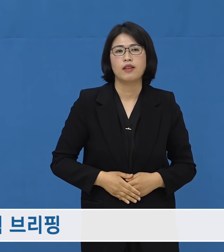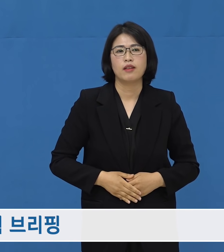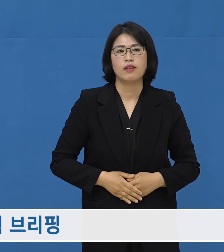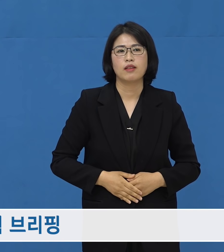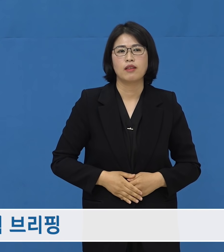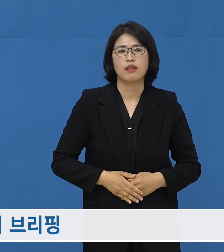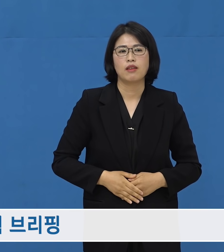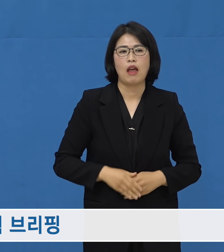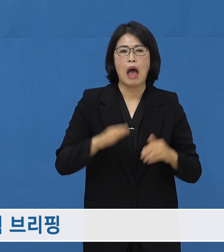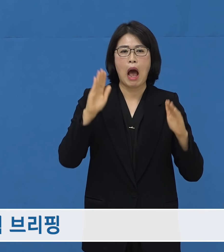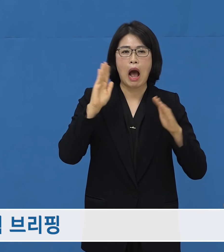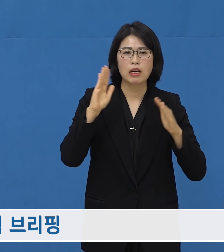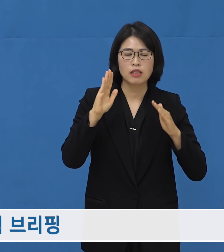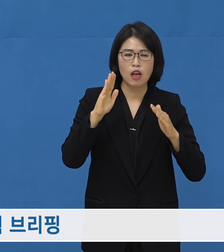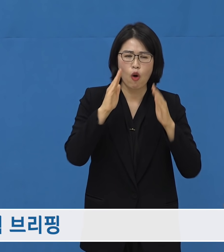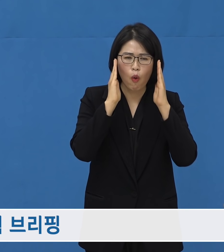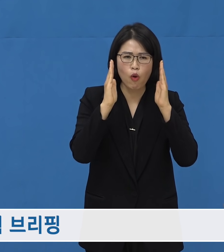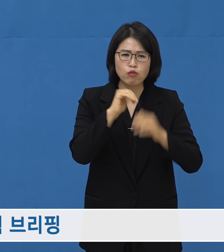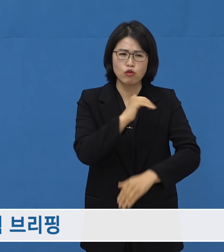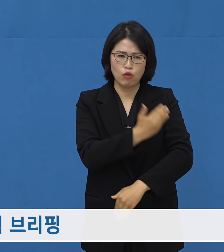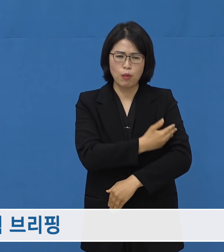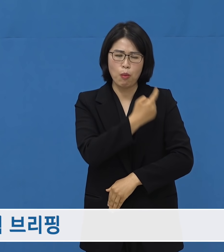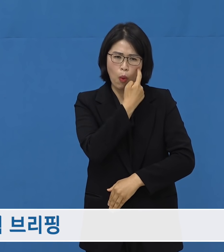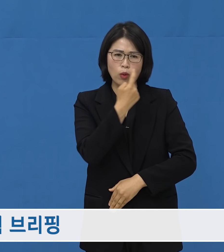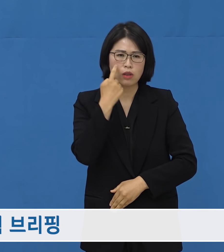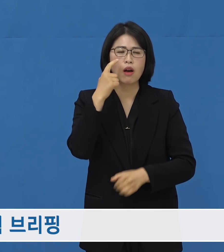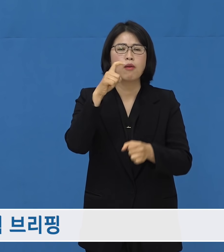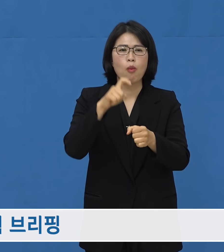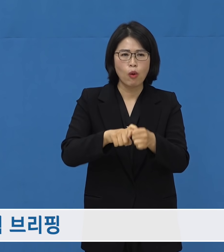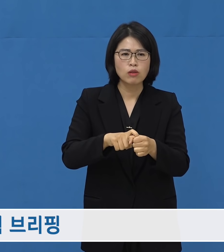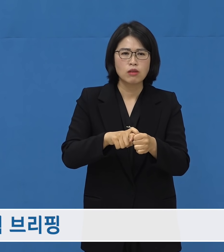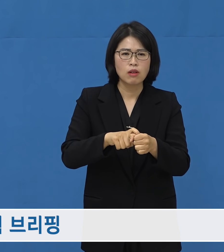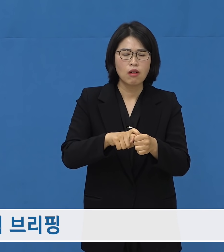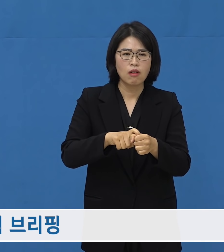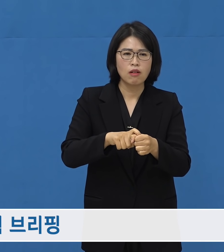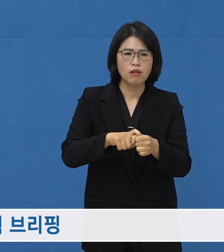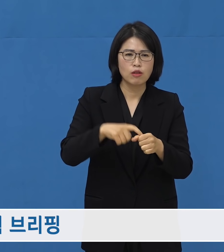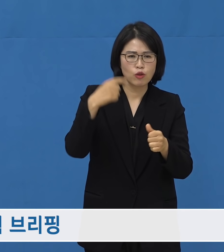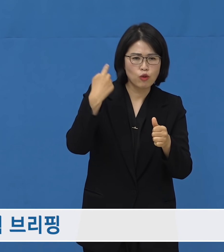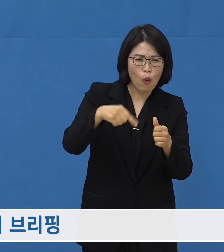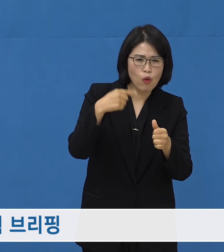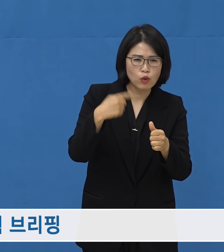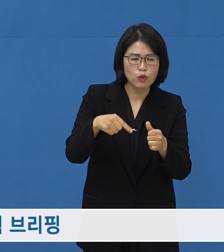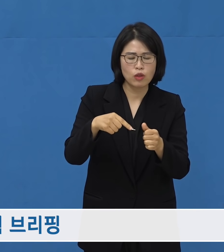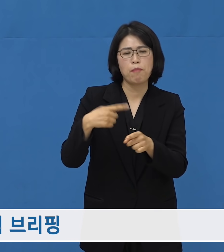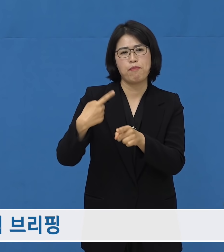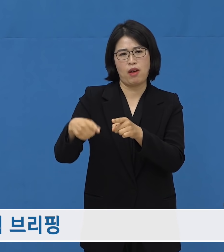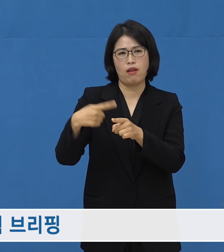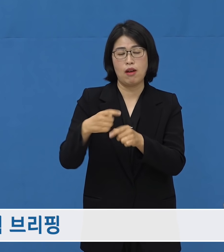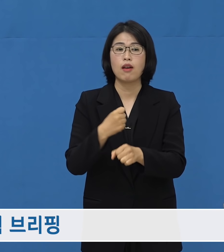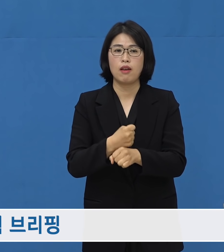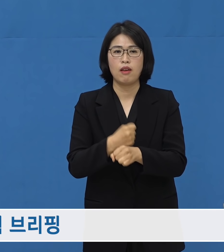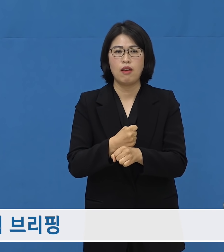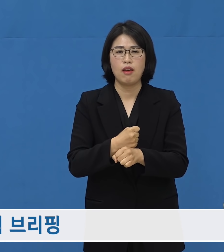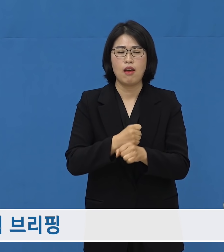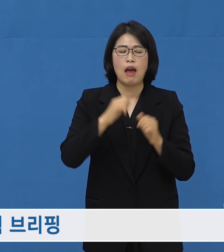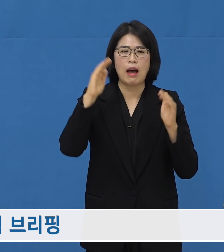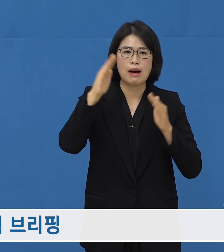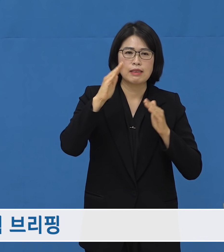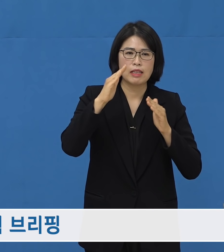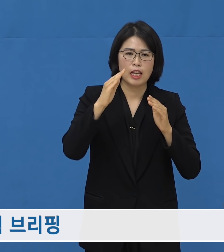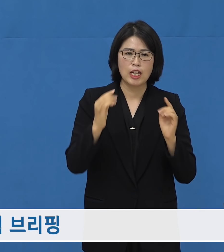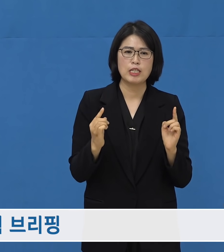학생의 수업권이 최대한 보장되도록 수업과 평가를 운영하겠습니다. 학생 간